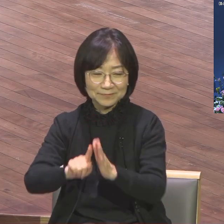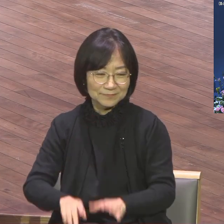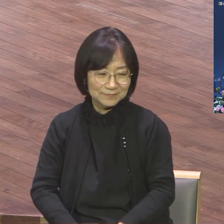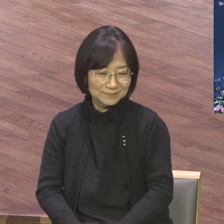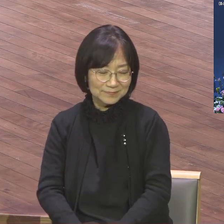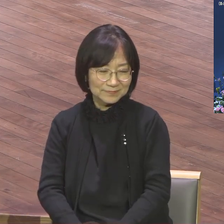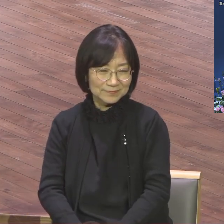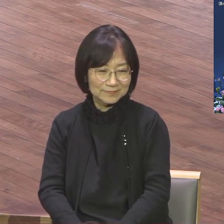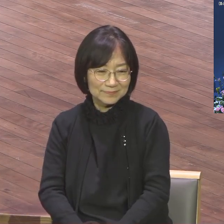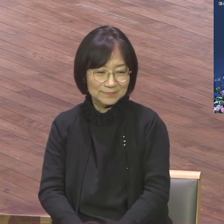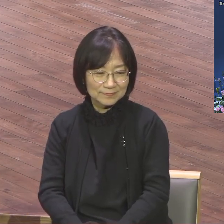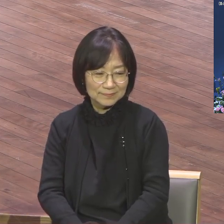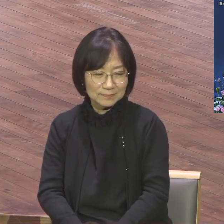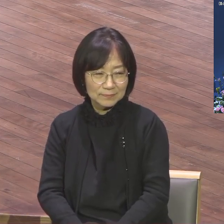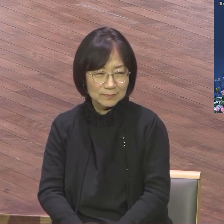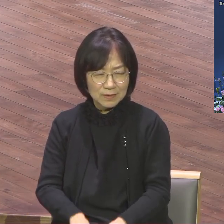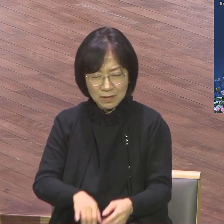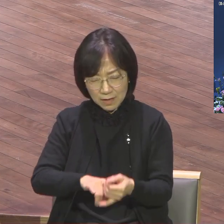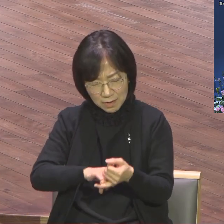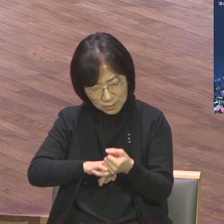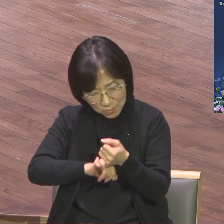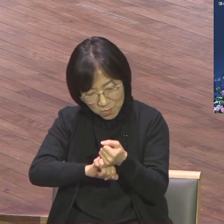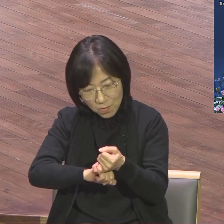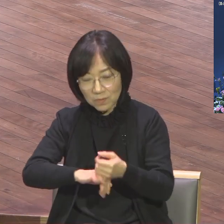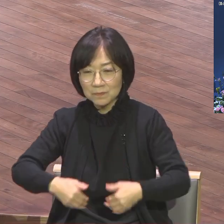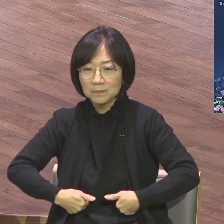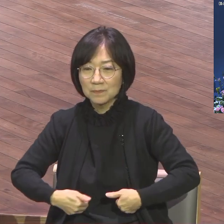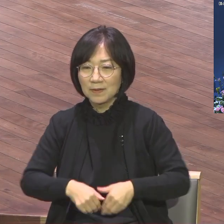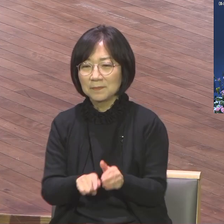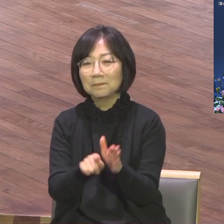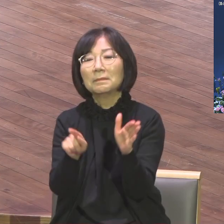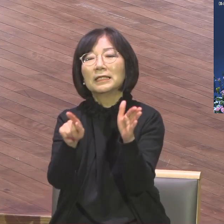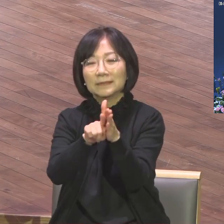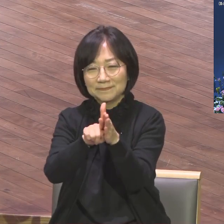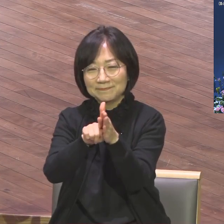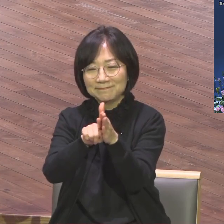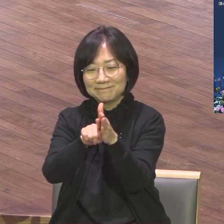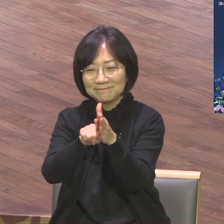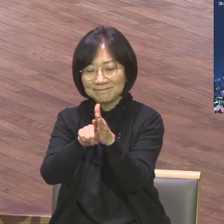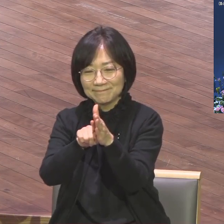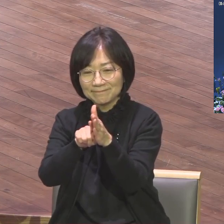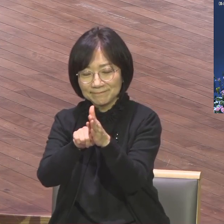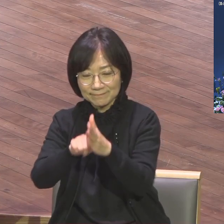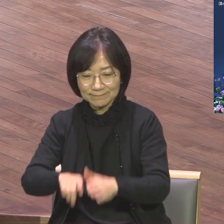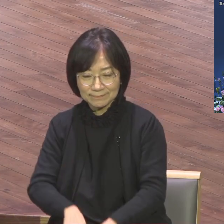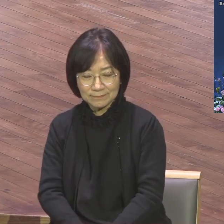꼭 필요하고 없어서는 안 되는 것입니다. 그 이유가 있어요. 자, 믿음은